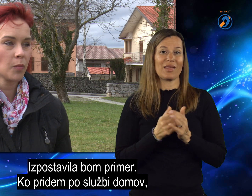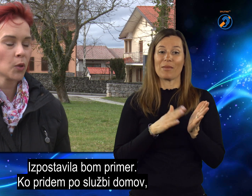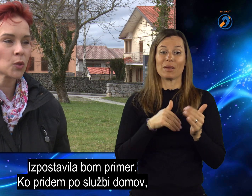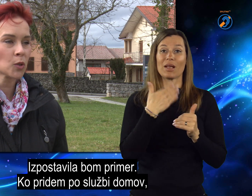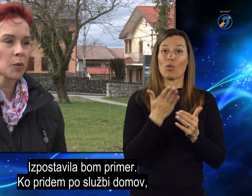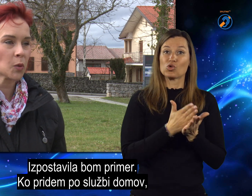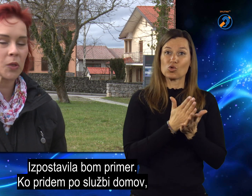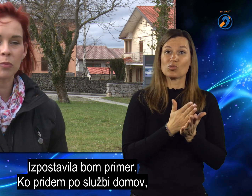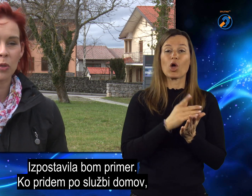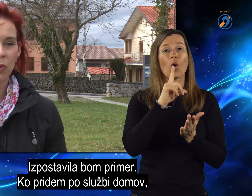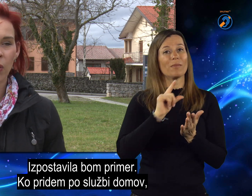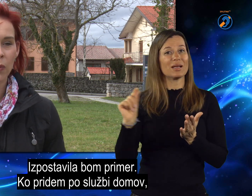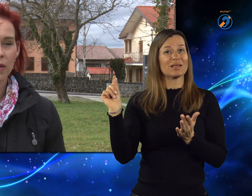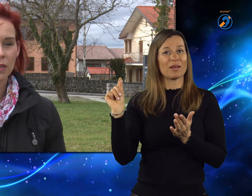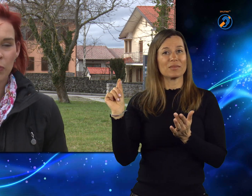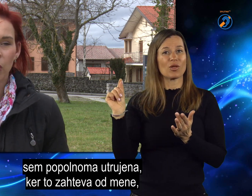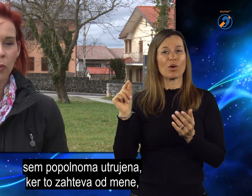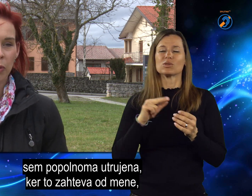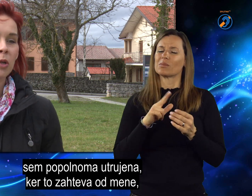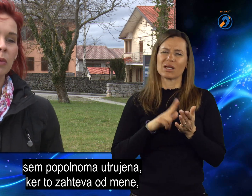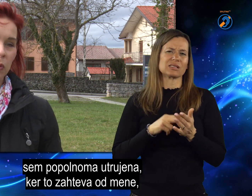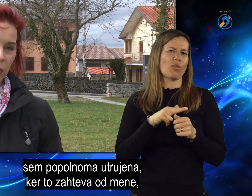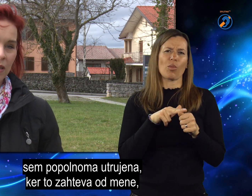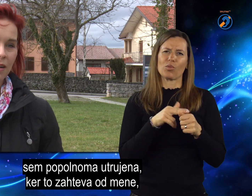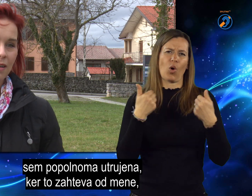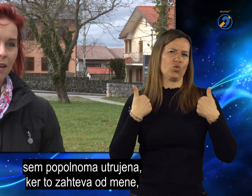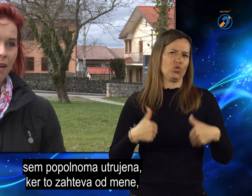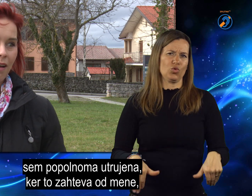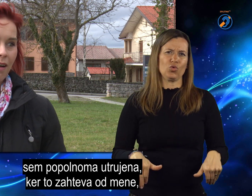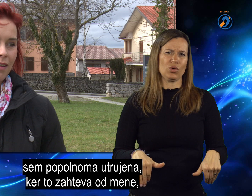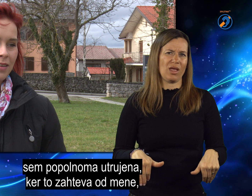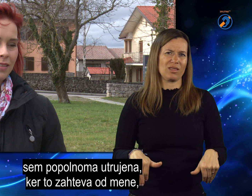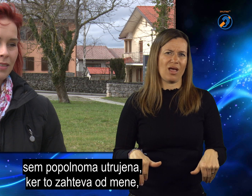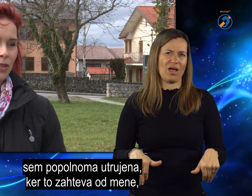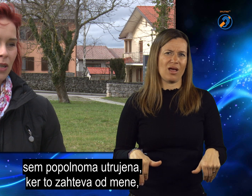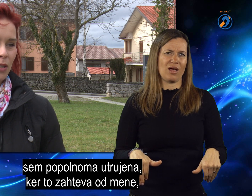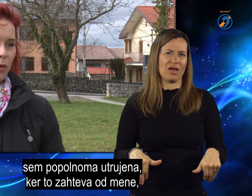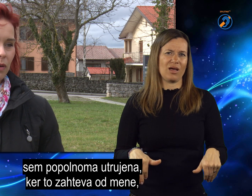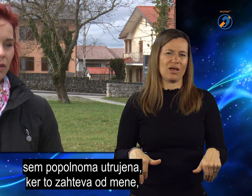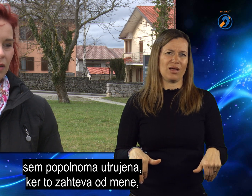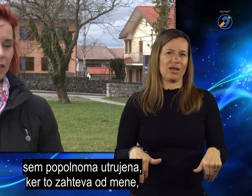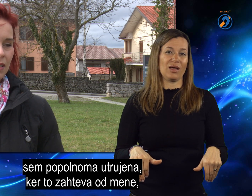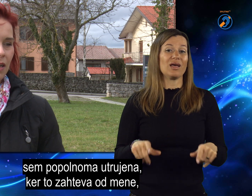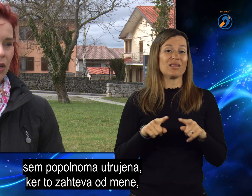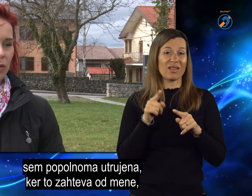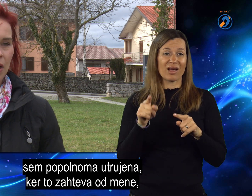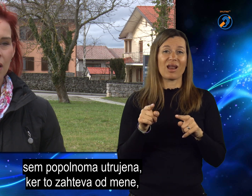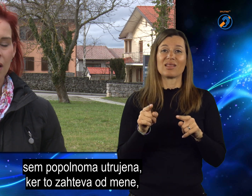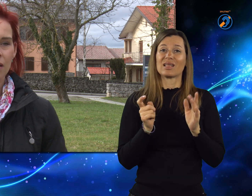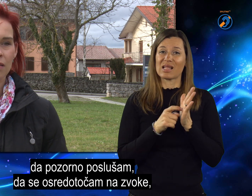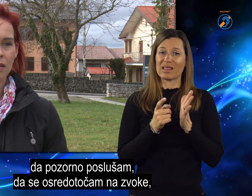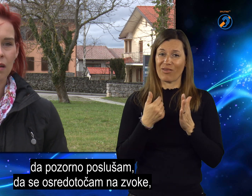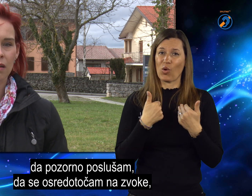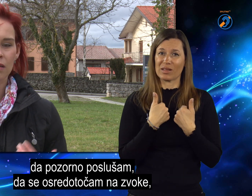primere. Po službi, ko pridem domov, sem popolnoma utrujena. Zato, ker to zahteva od